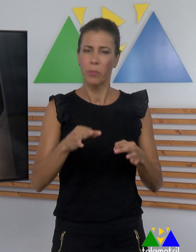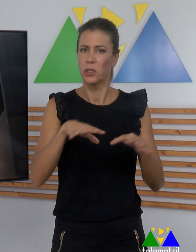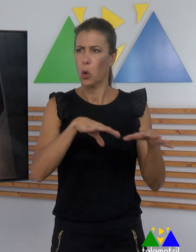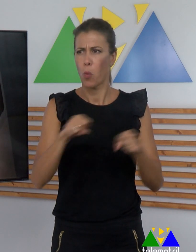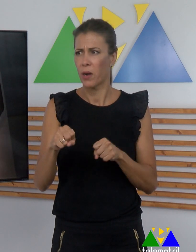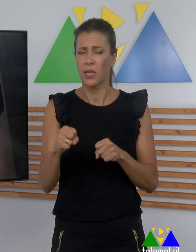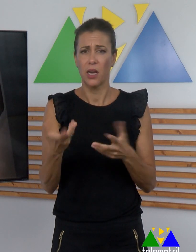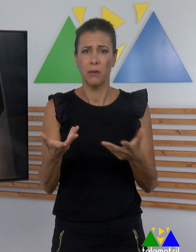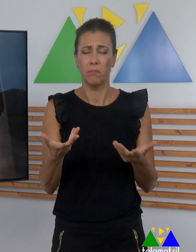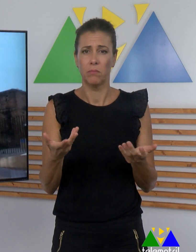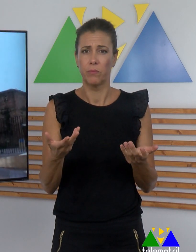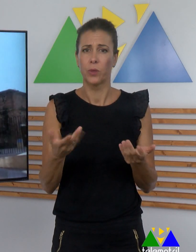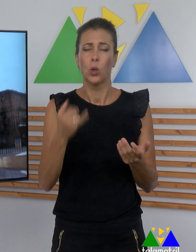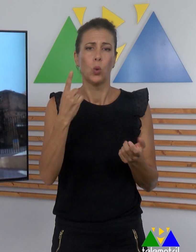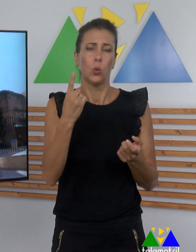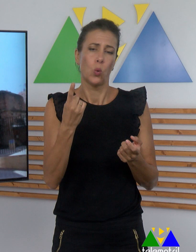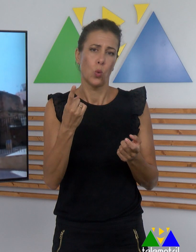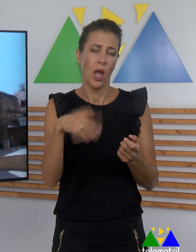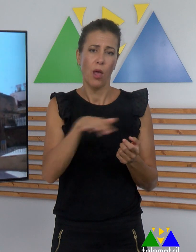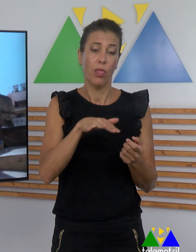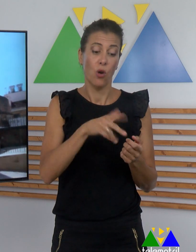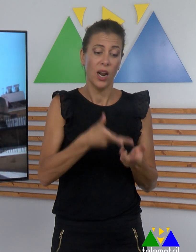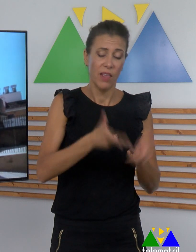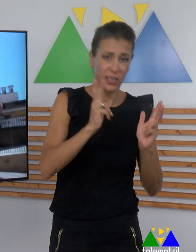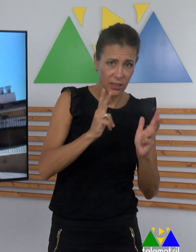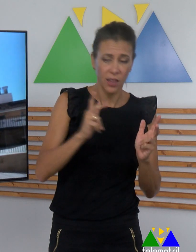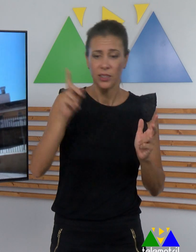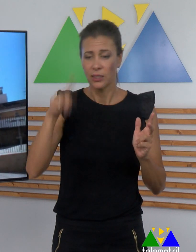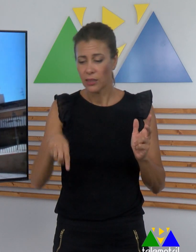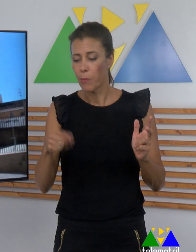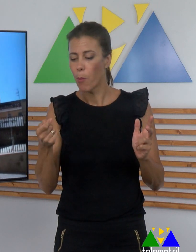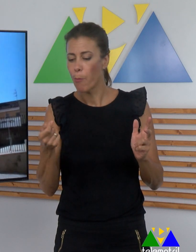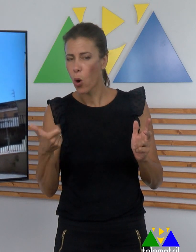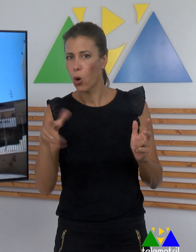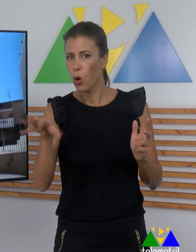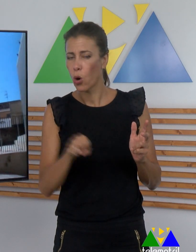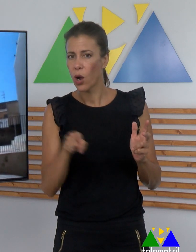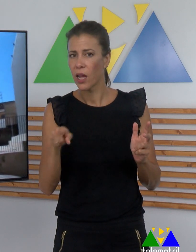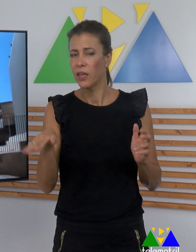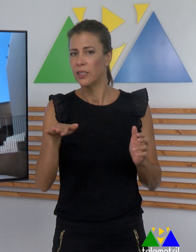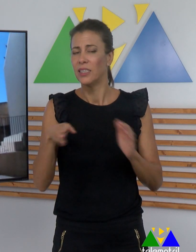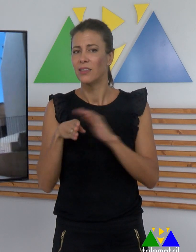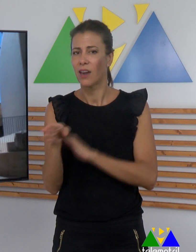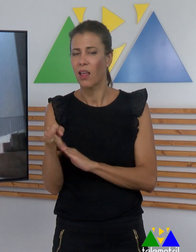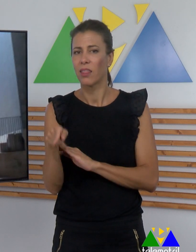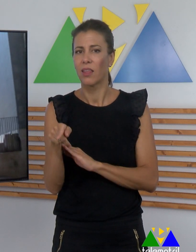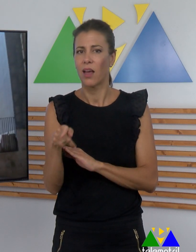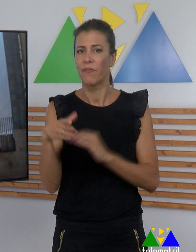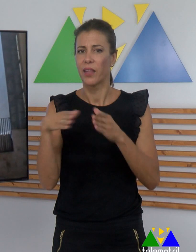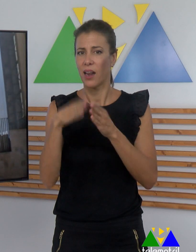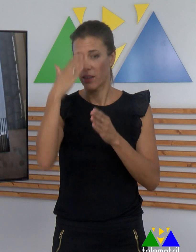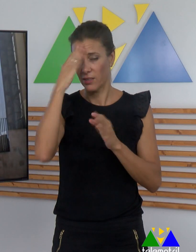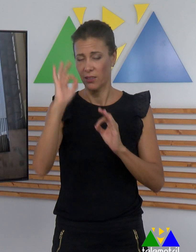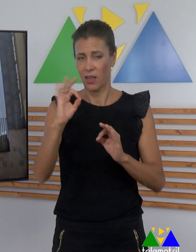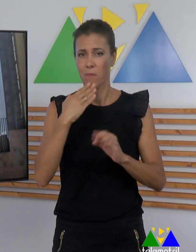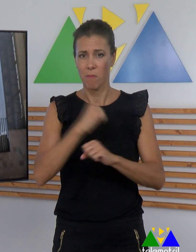pues un trozo de la Plaza de la Libertad y un trozo de la entrada del atrio de la iglesia que daba